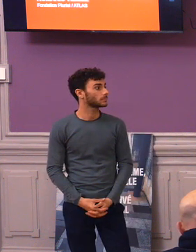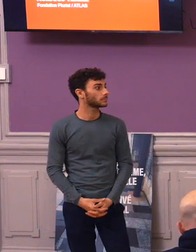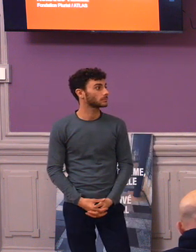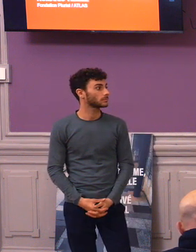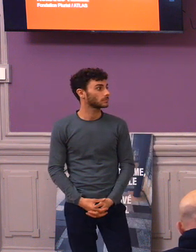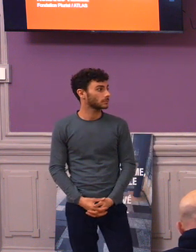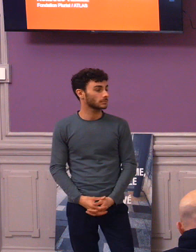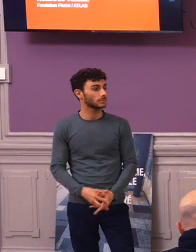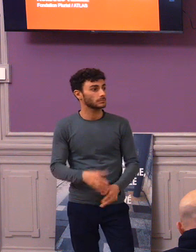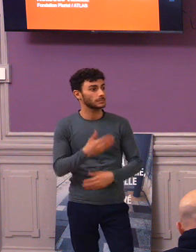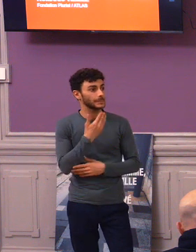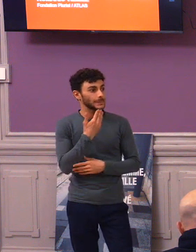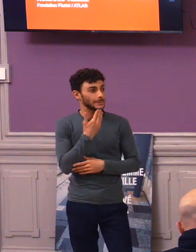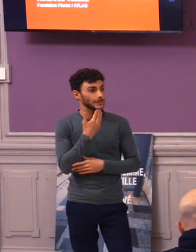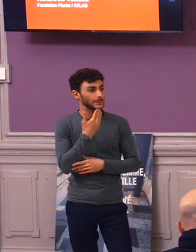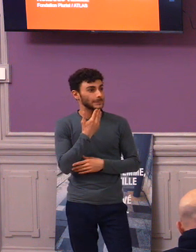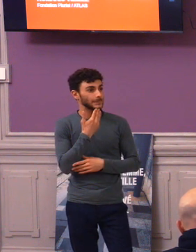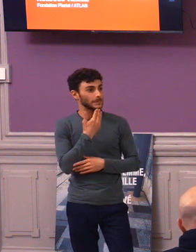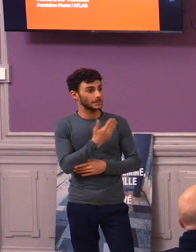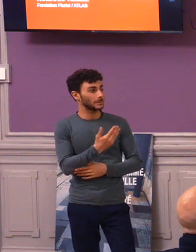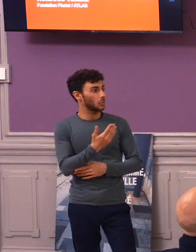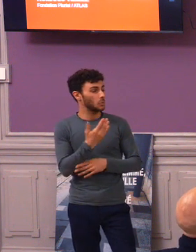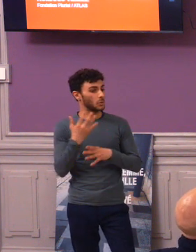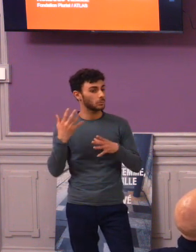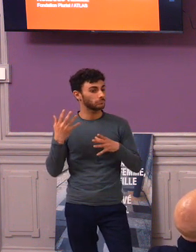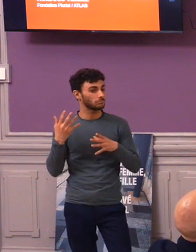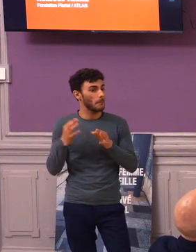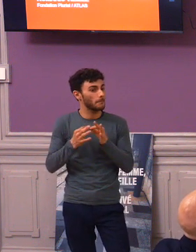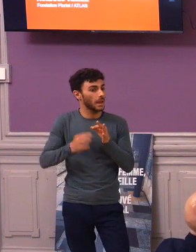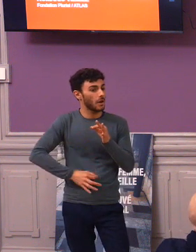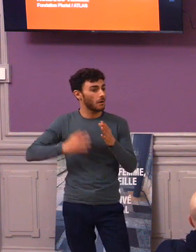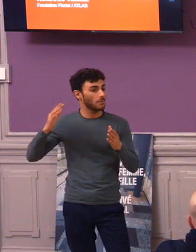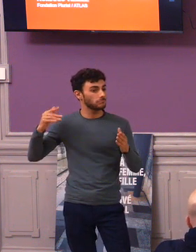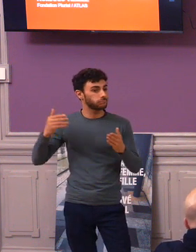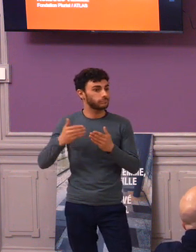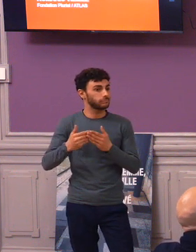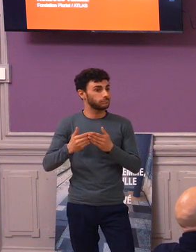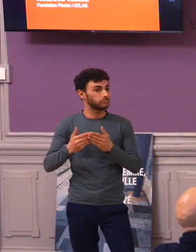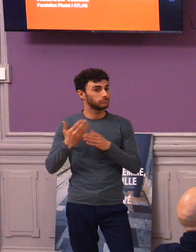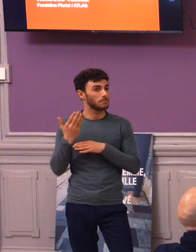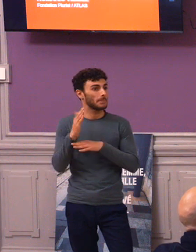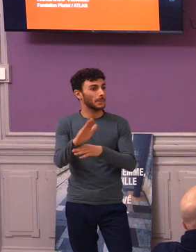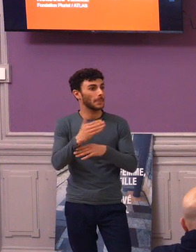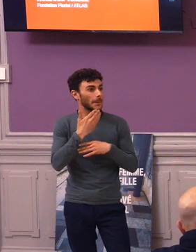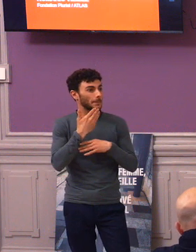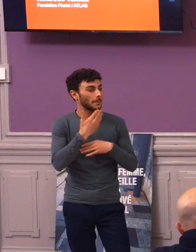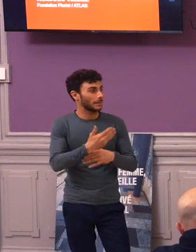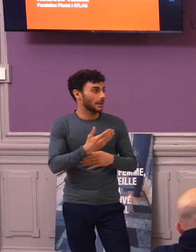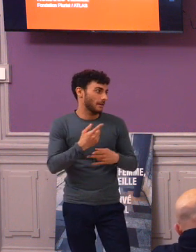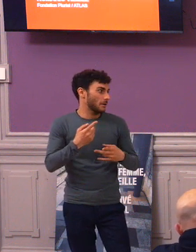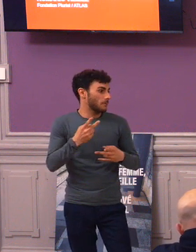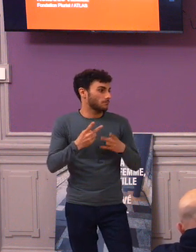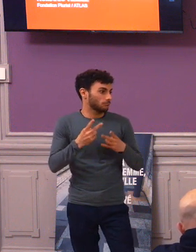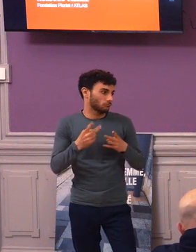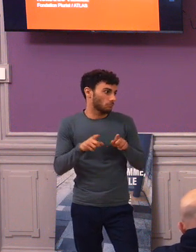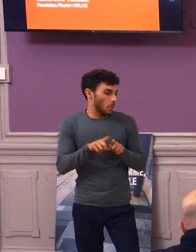merci beaucoup pour cette mise au point on va appeler ça une mise au point qui sera à certainement à répéter et à